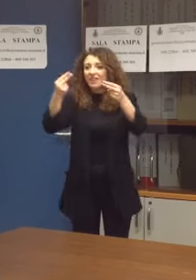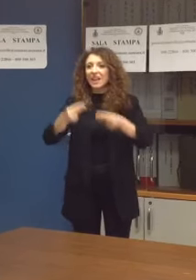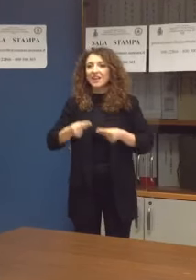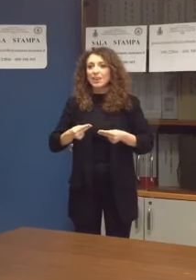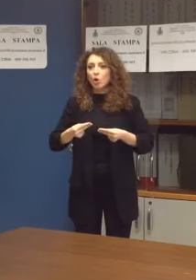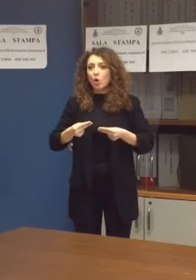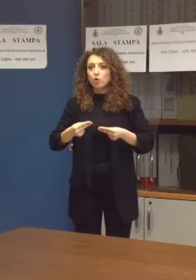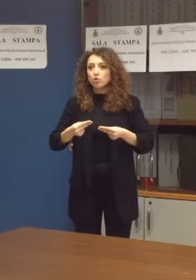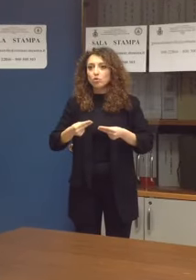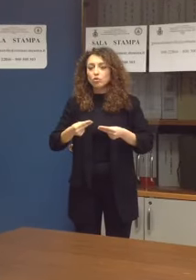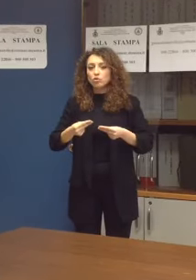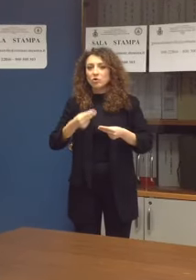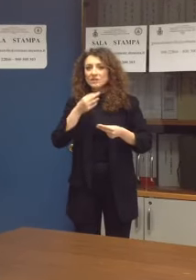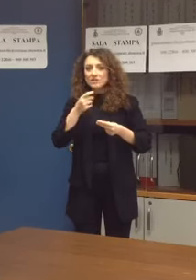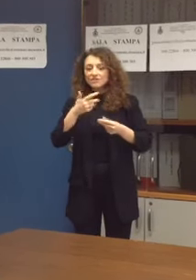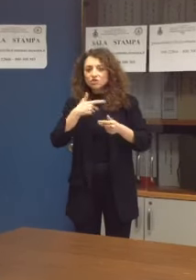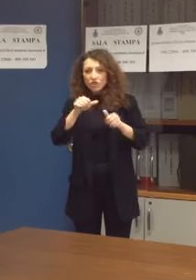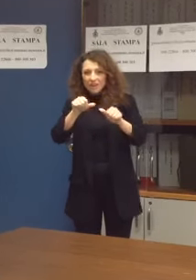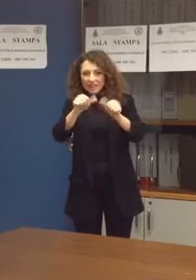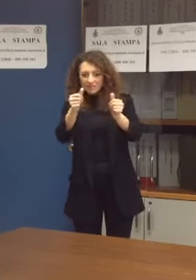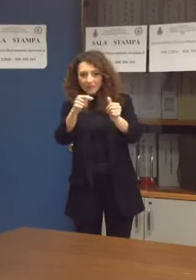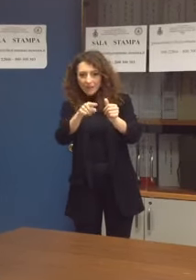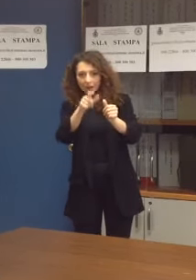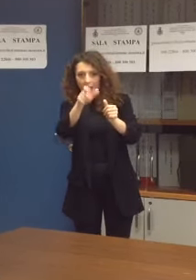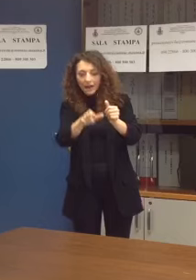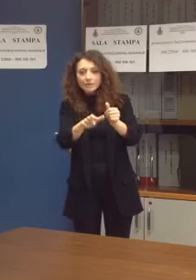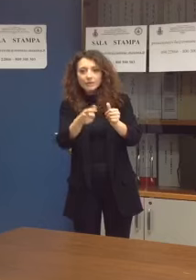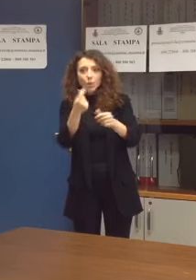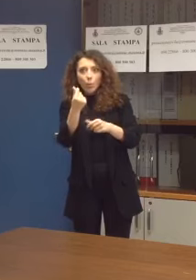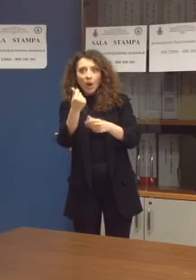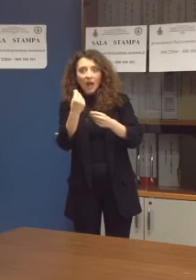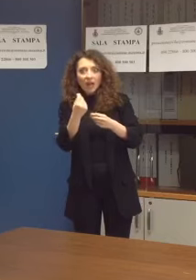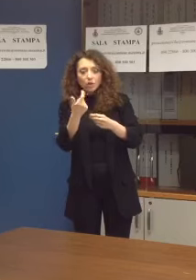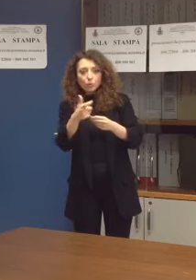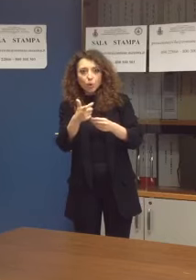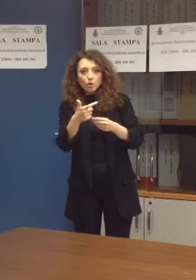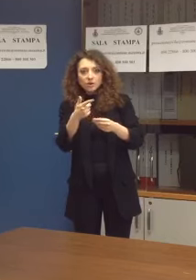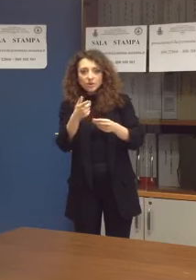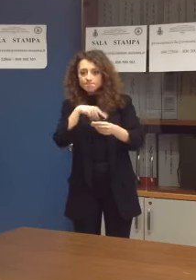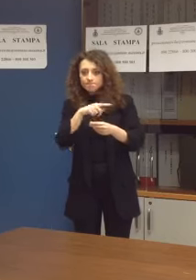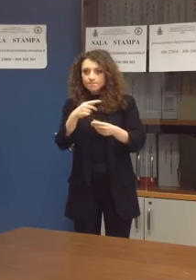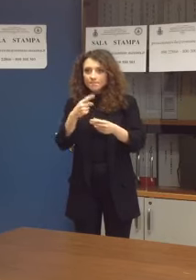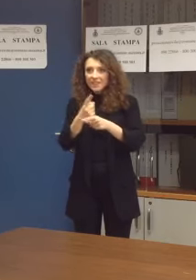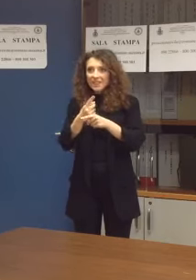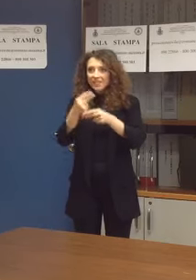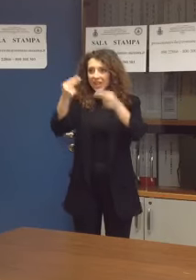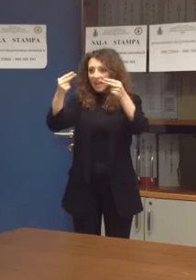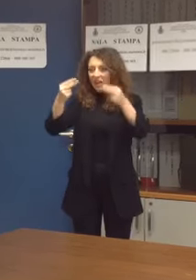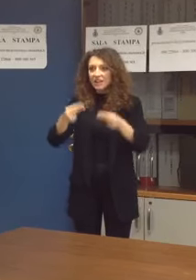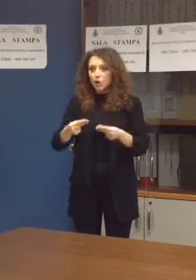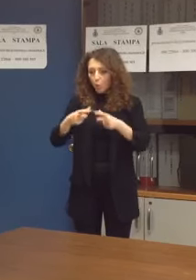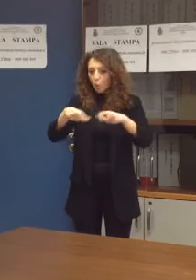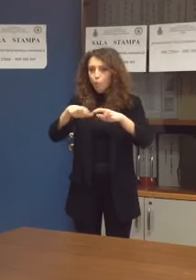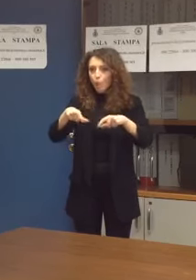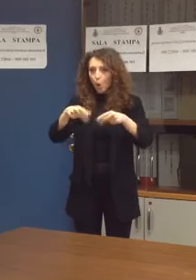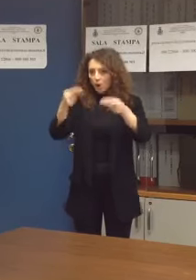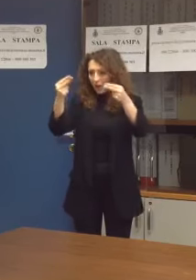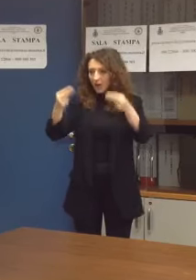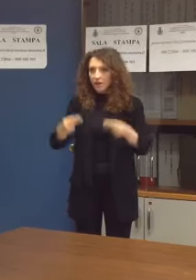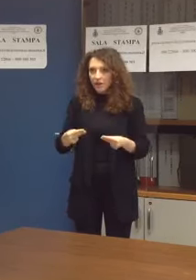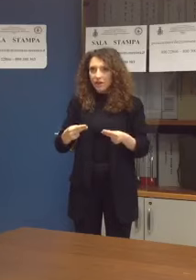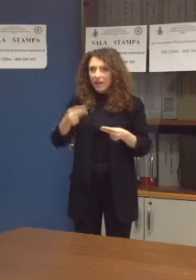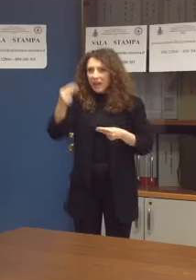che sono state spese dagli interessati e capire quanto sono, perché noi dobbiamo rendicontare soltanto la parte relativa al coupon, non possiamo